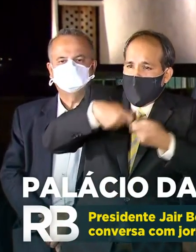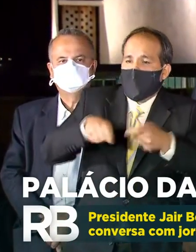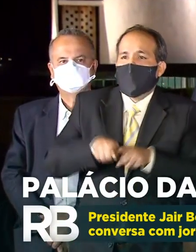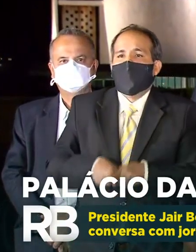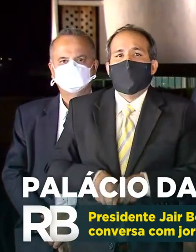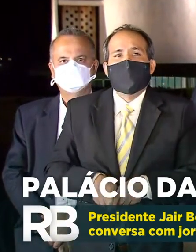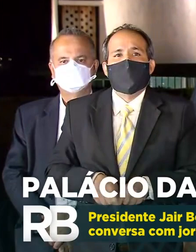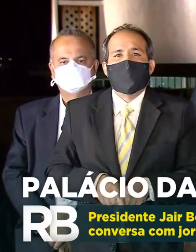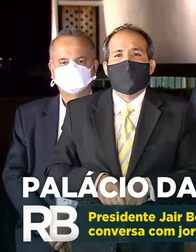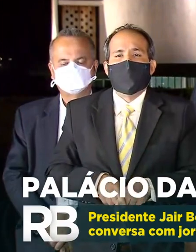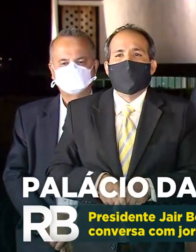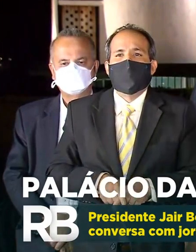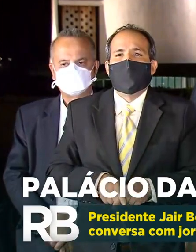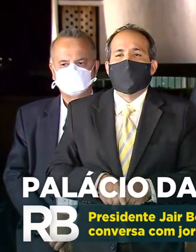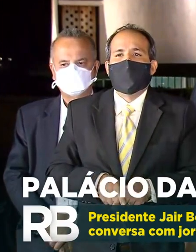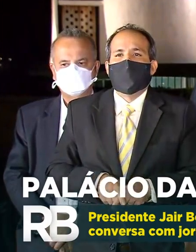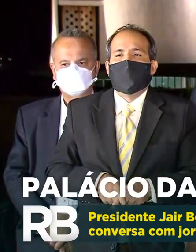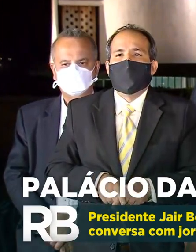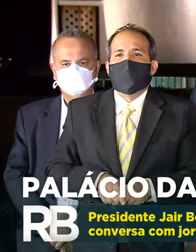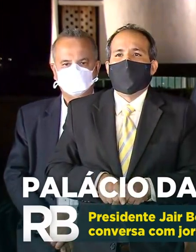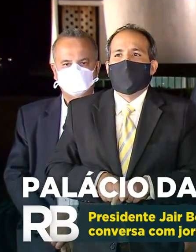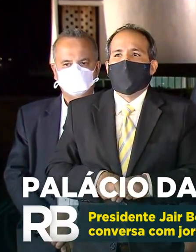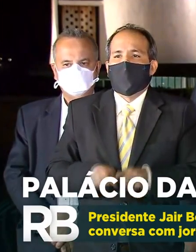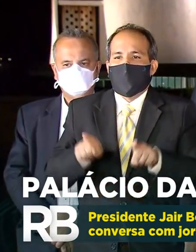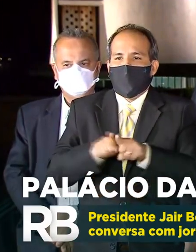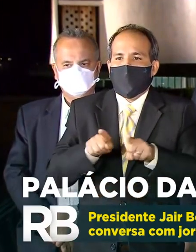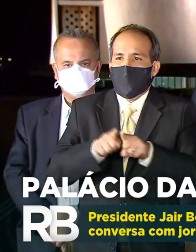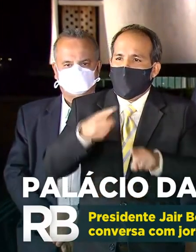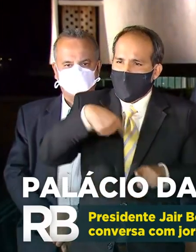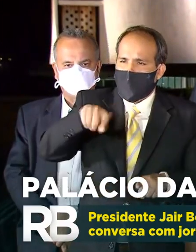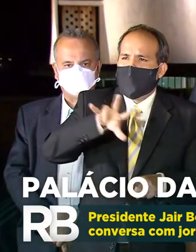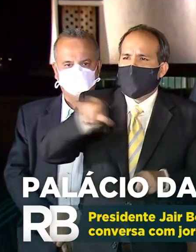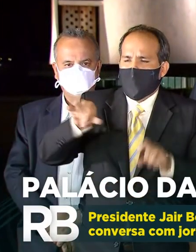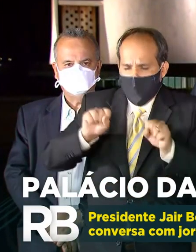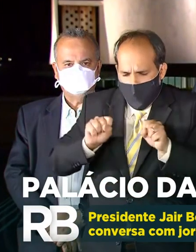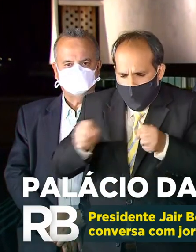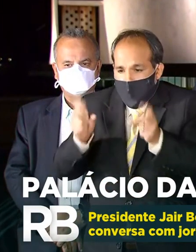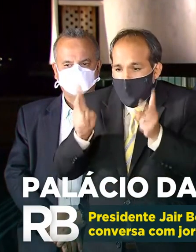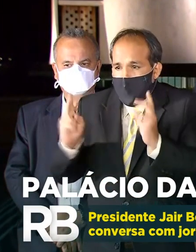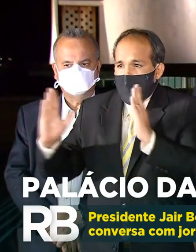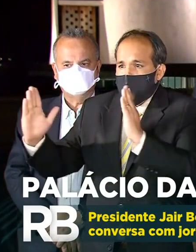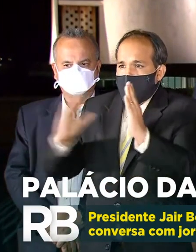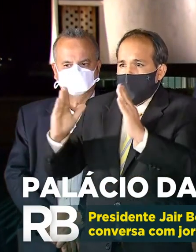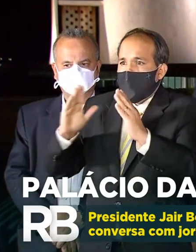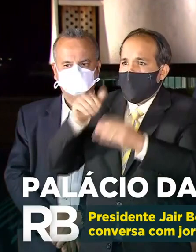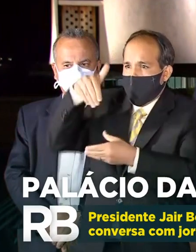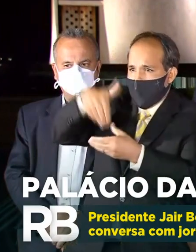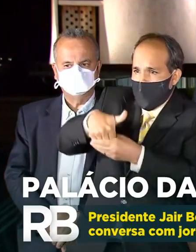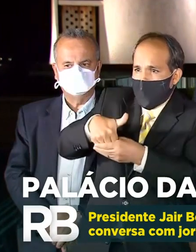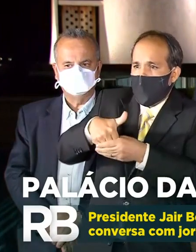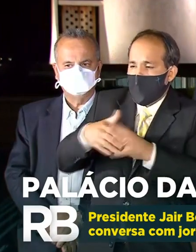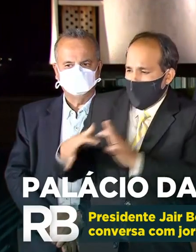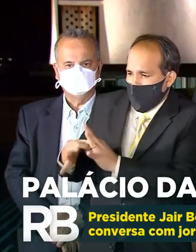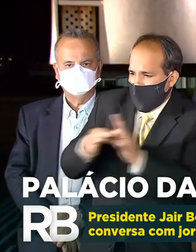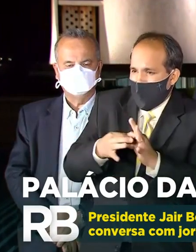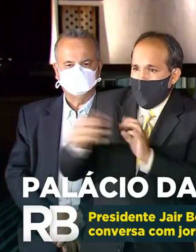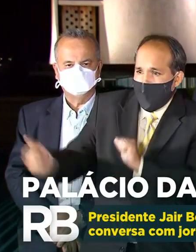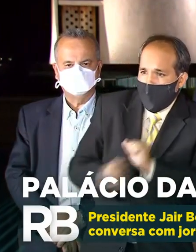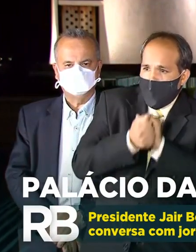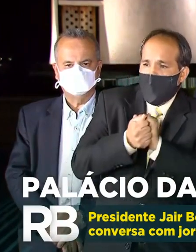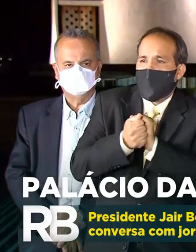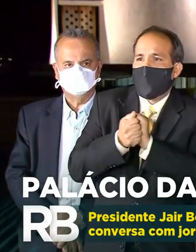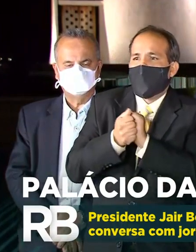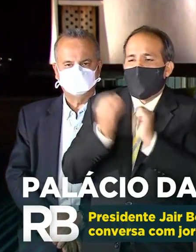de modo que nós nos empenharemos, mesmo no ano eleitoral, juntos, para